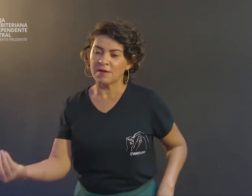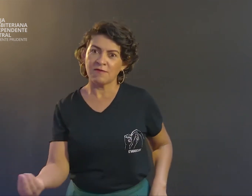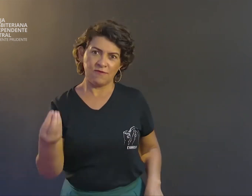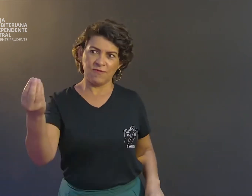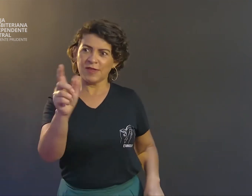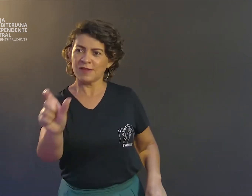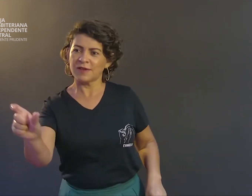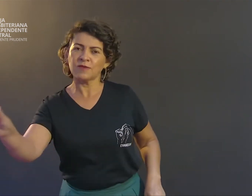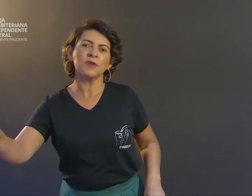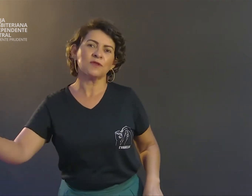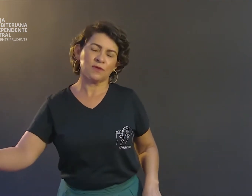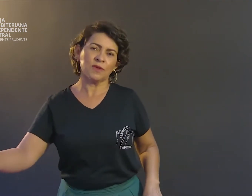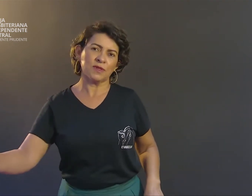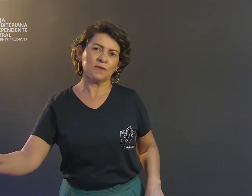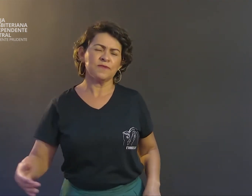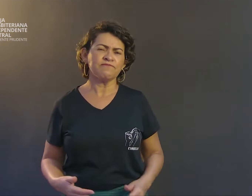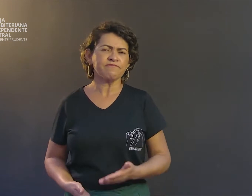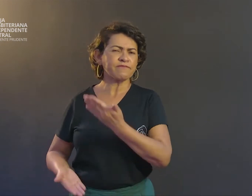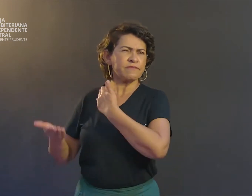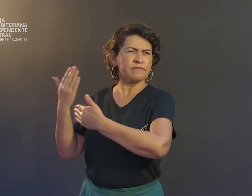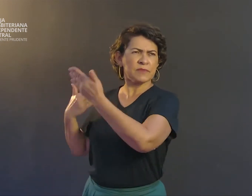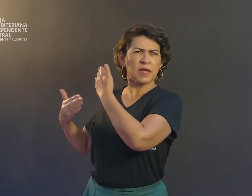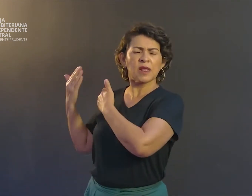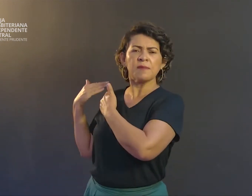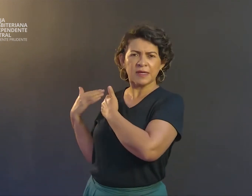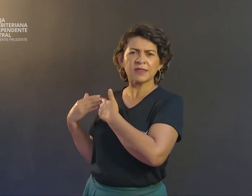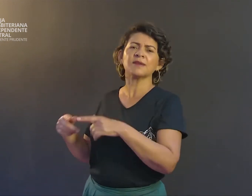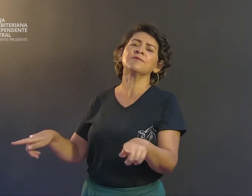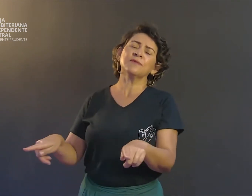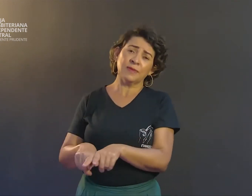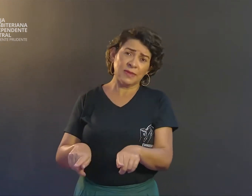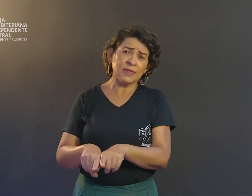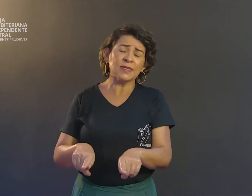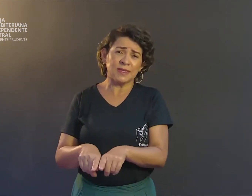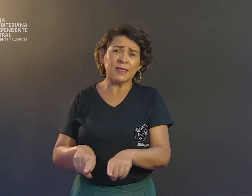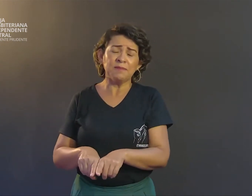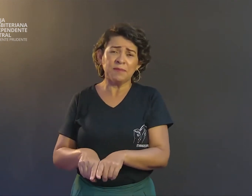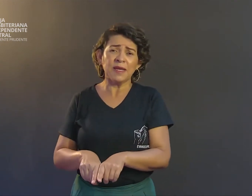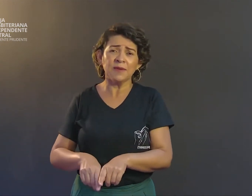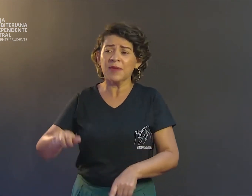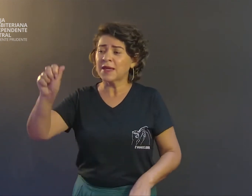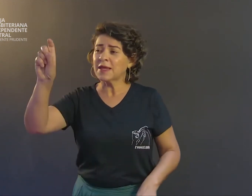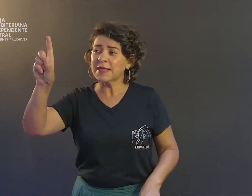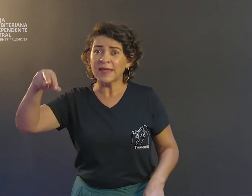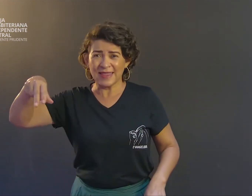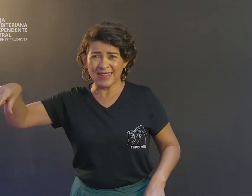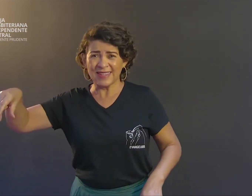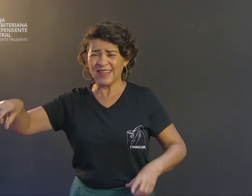No tempo de Daniel, ele estava sob uma influência muito opressiva da Babilônia e foi pressionado a fazer